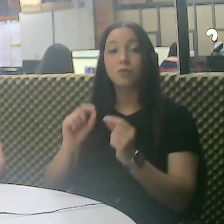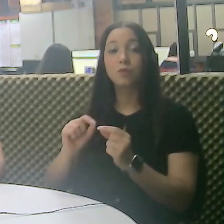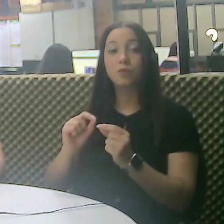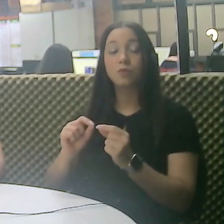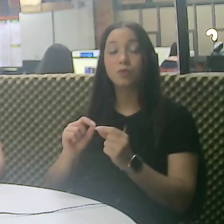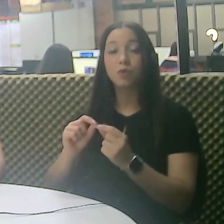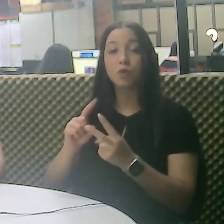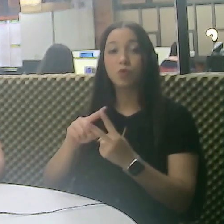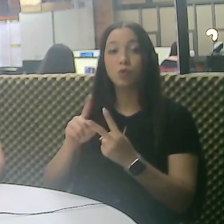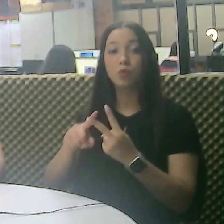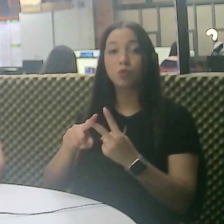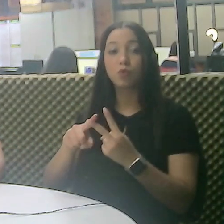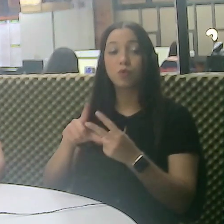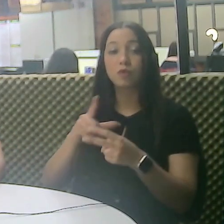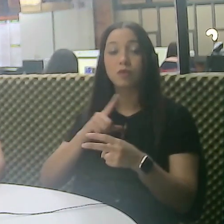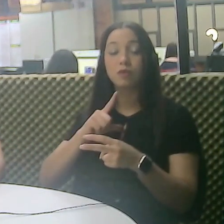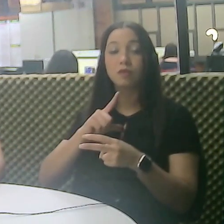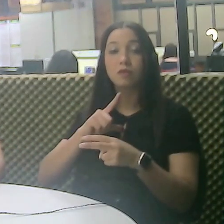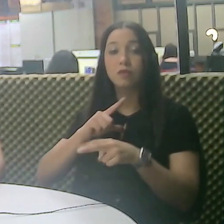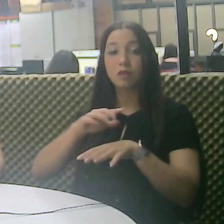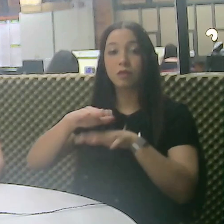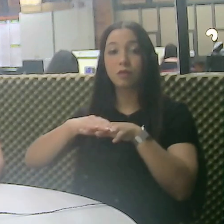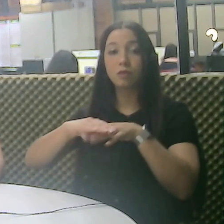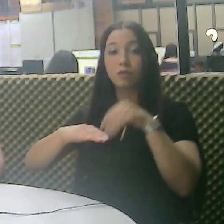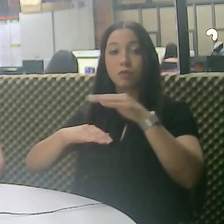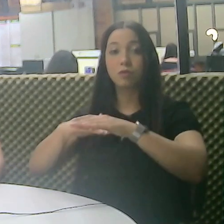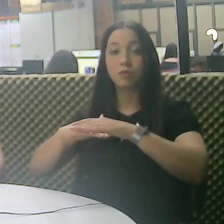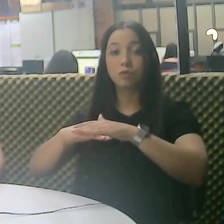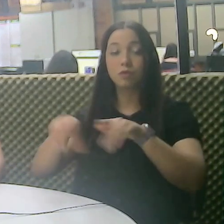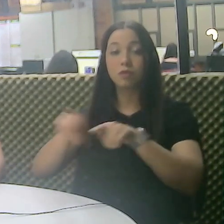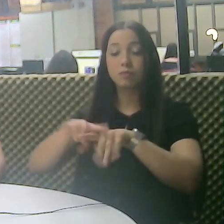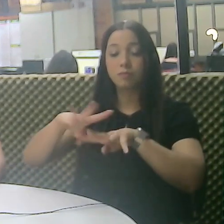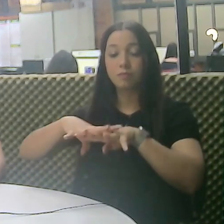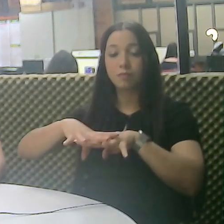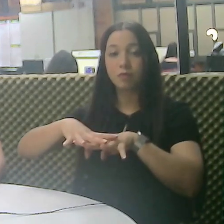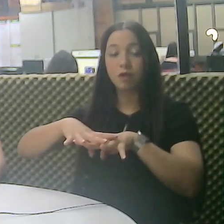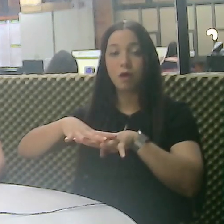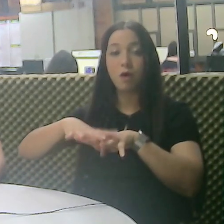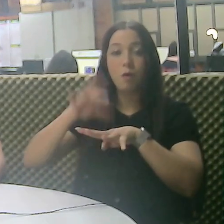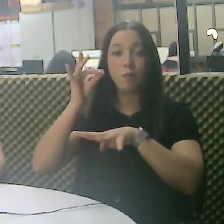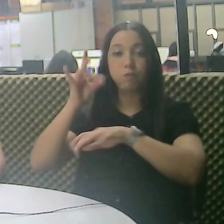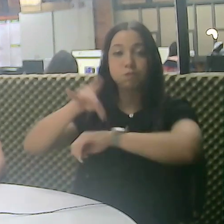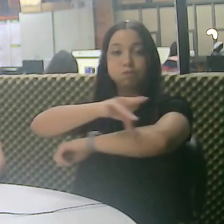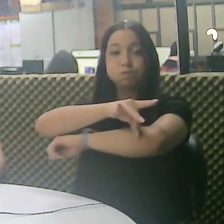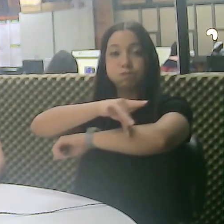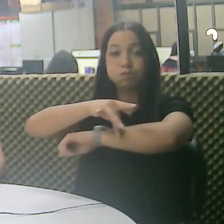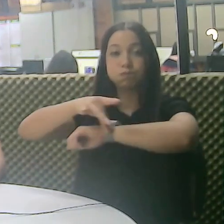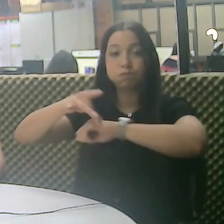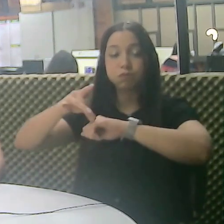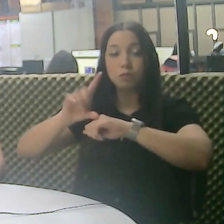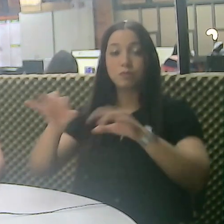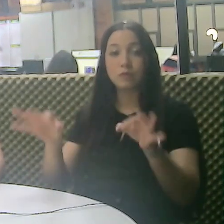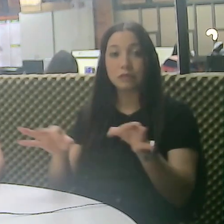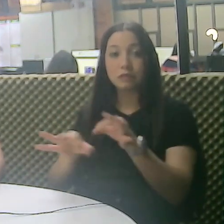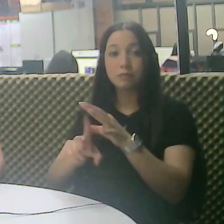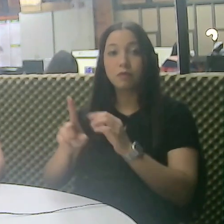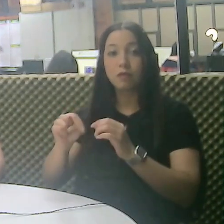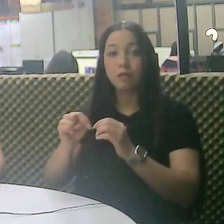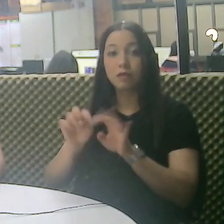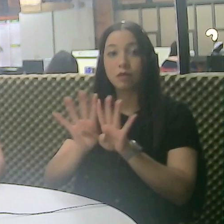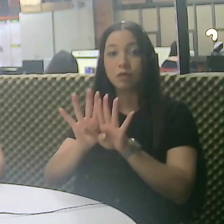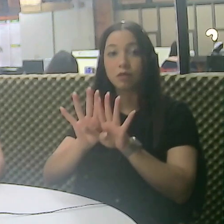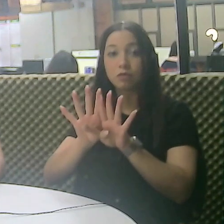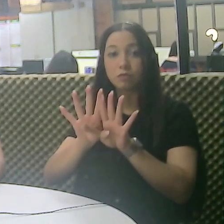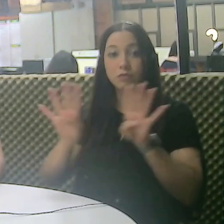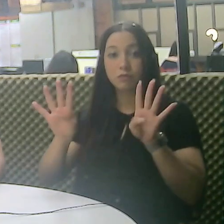2 vãos colocar lajes pré-moldadas, né? E concretar o tabuleiro. Depois passamos para os serviços complementares, que é os